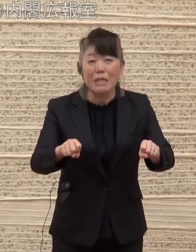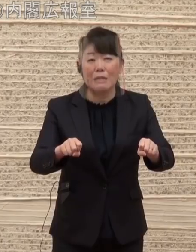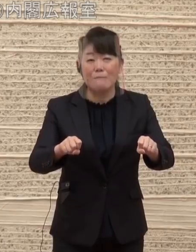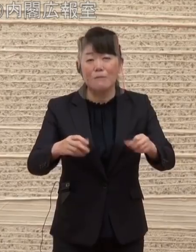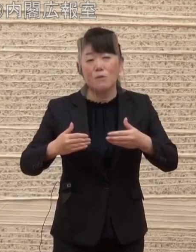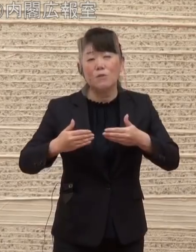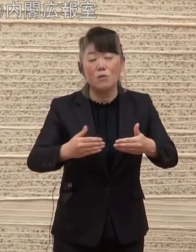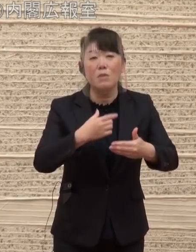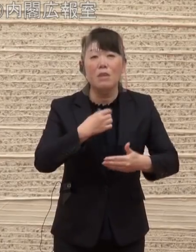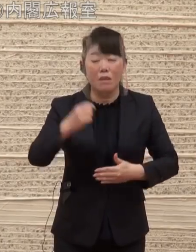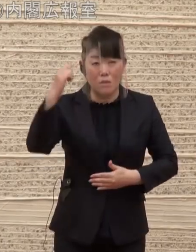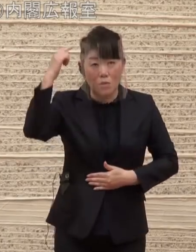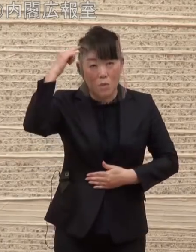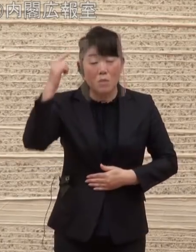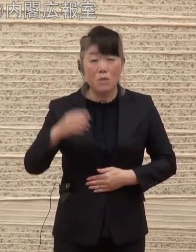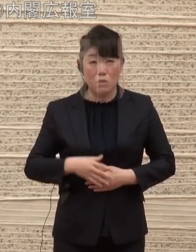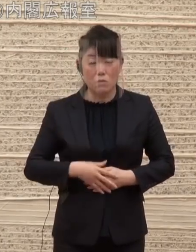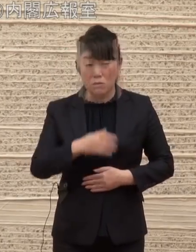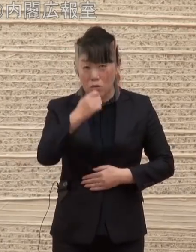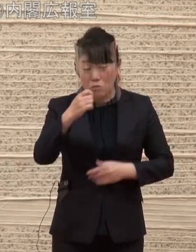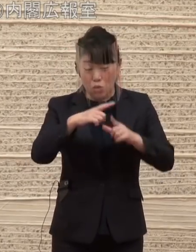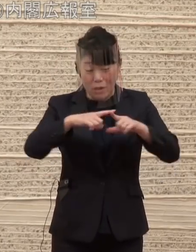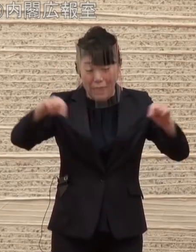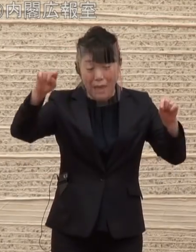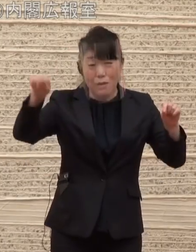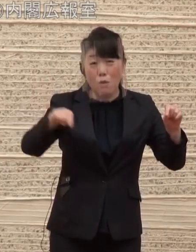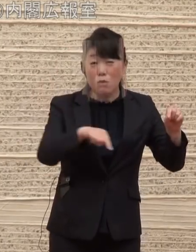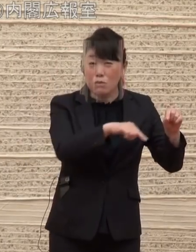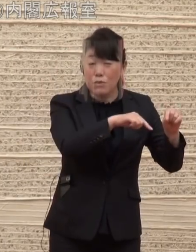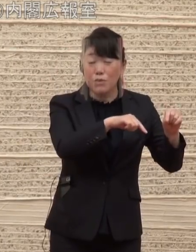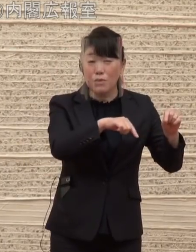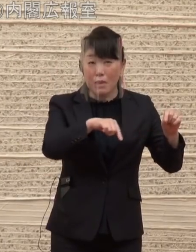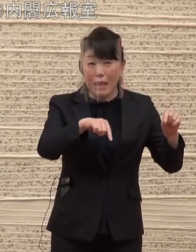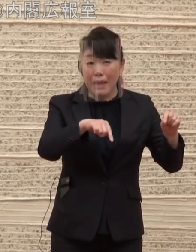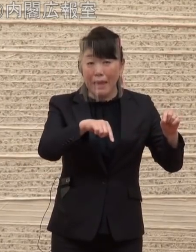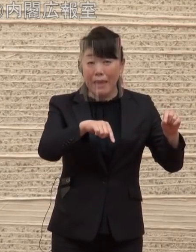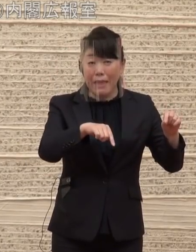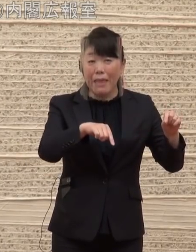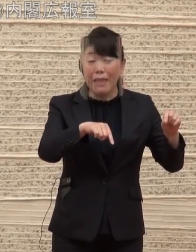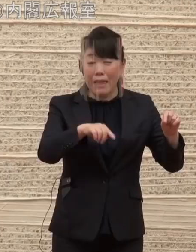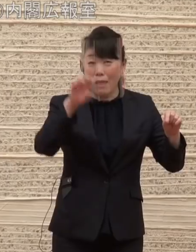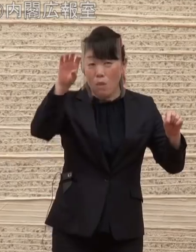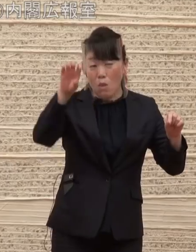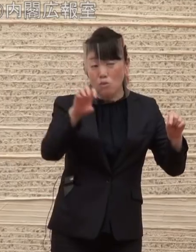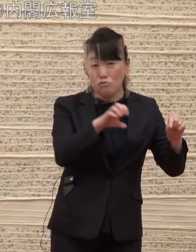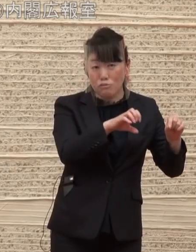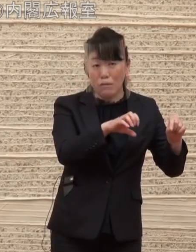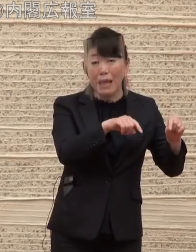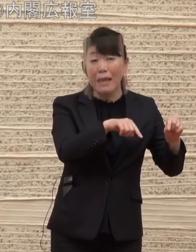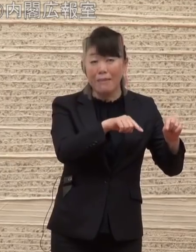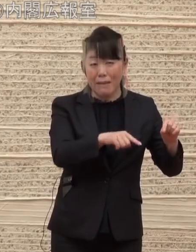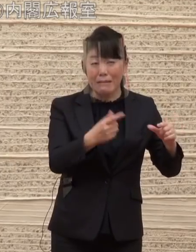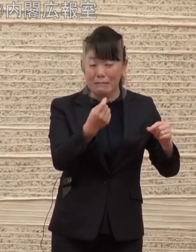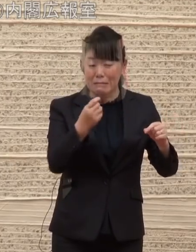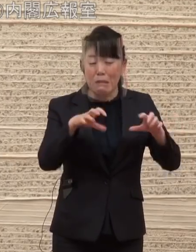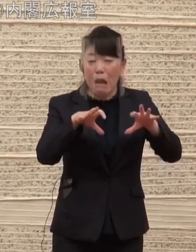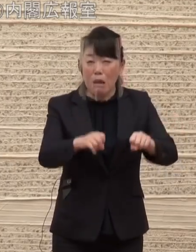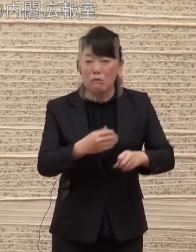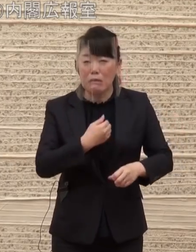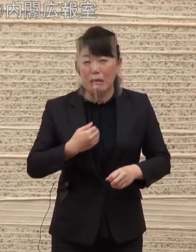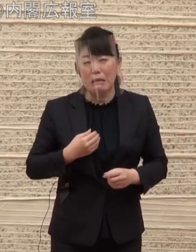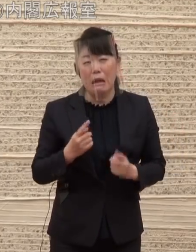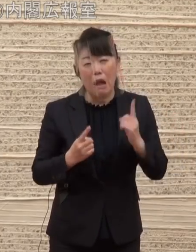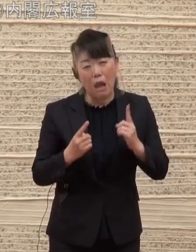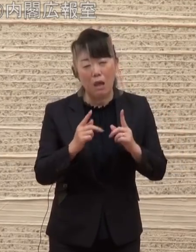ますあの十分に全国においてですねこの豆腐県との関係において把握できていたのかという課題もありますが